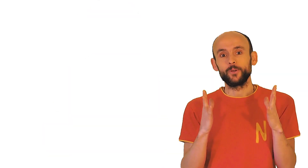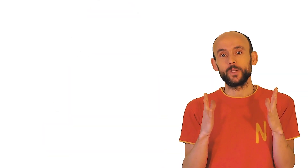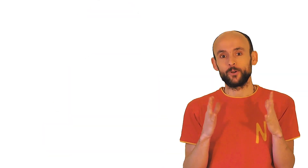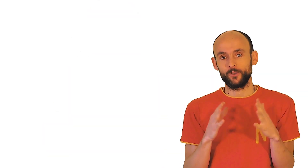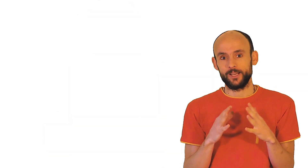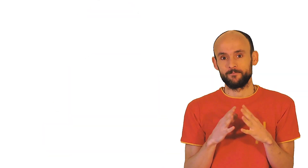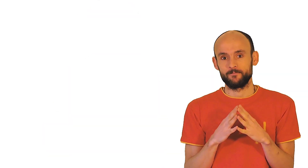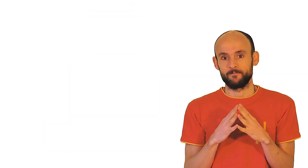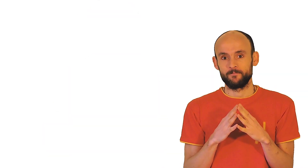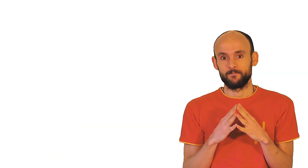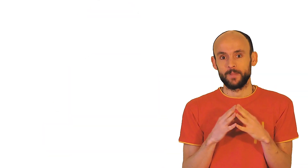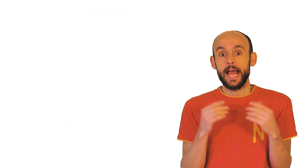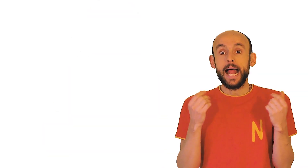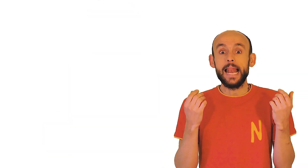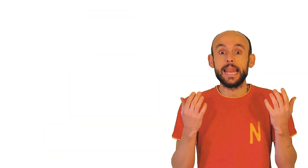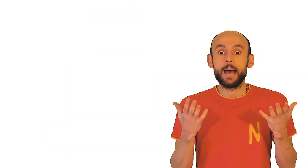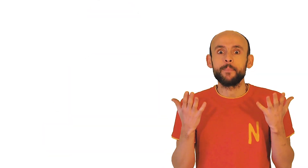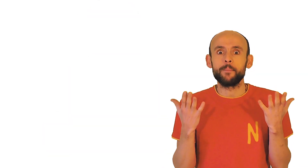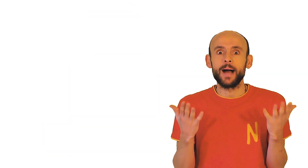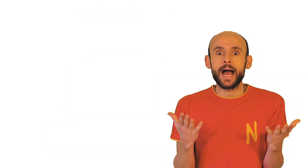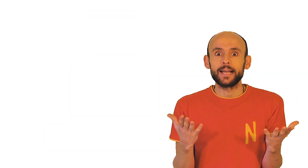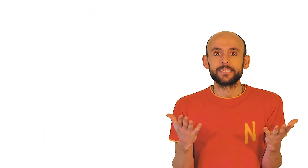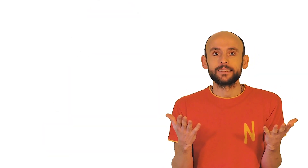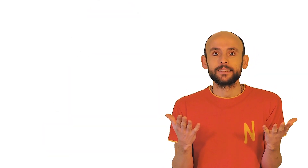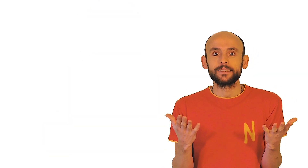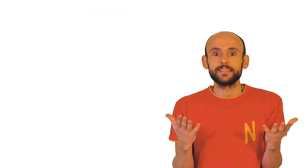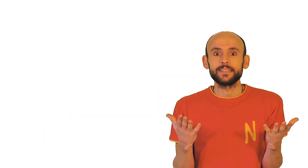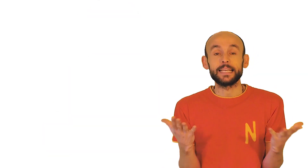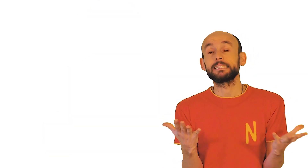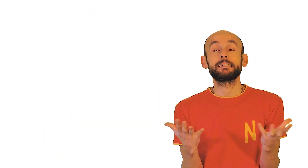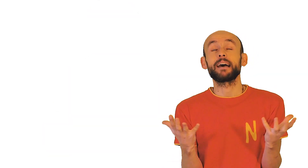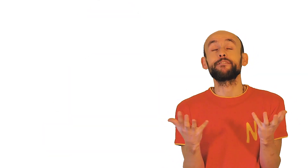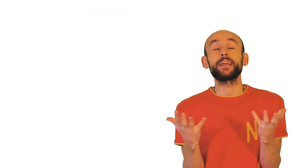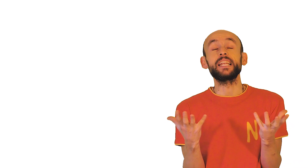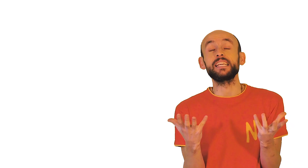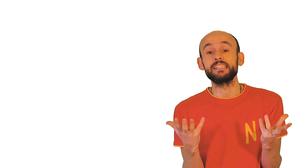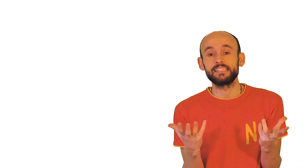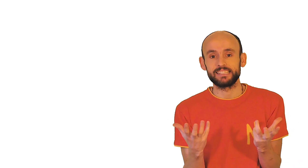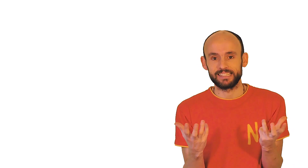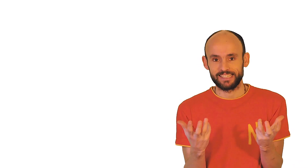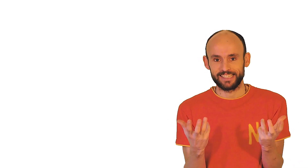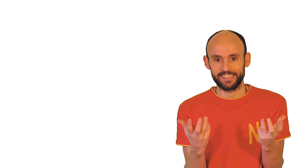¿Y saben una cosa? La mamá está feliz.